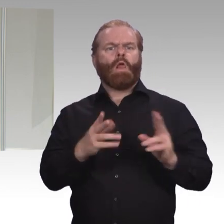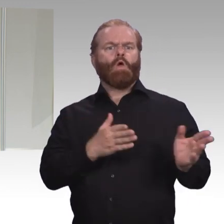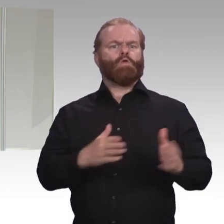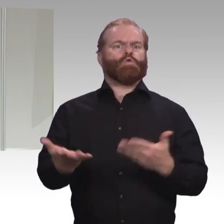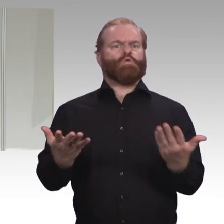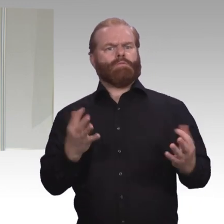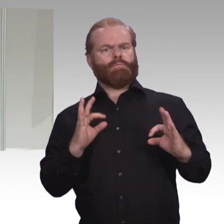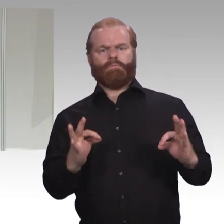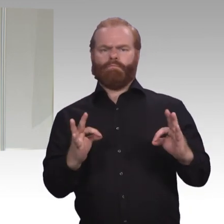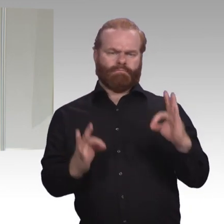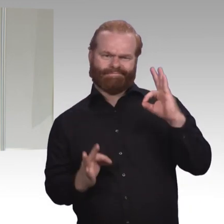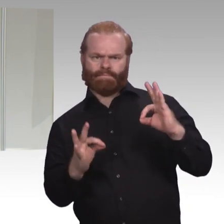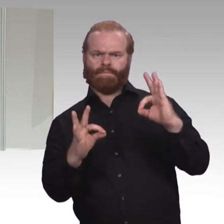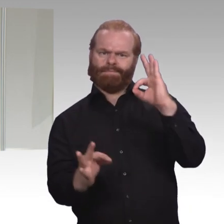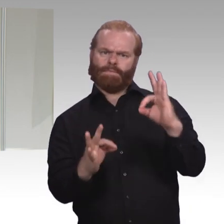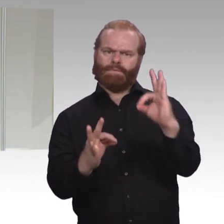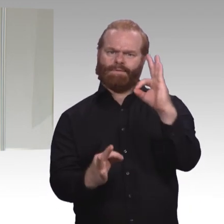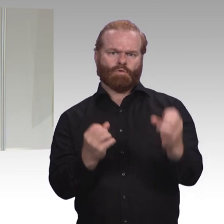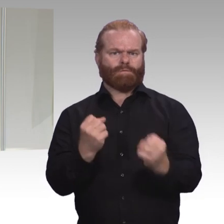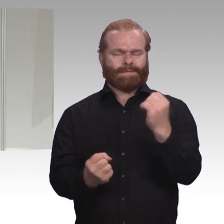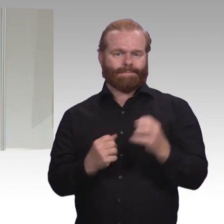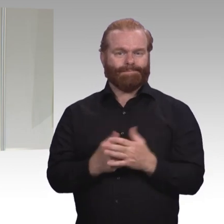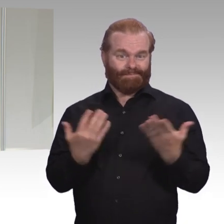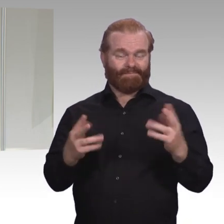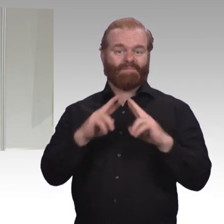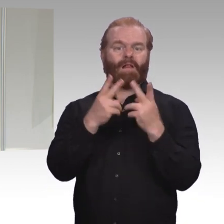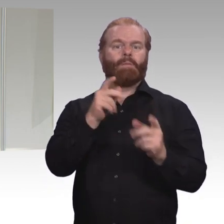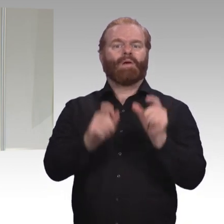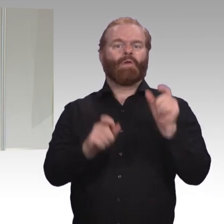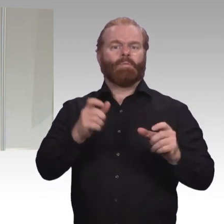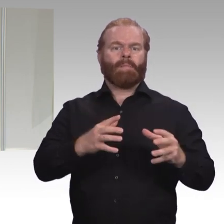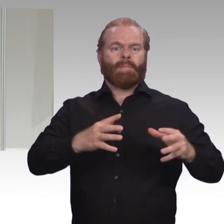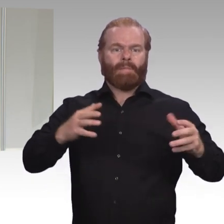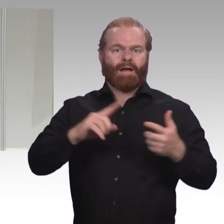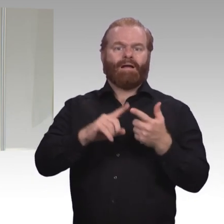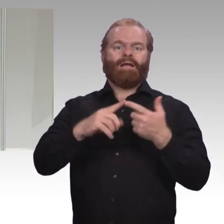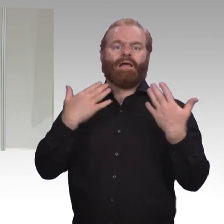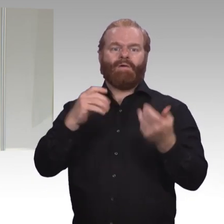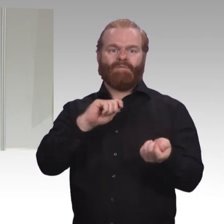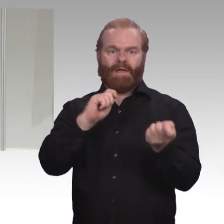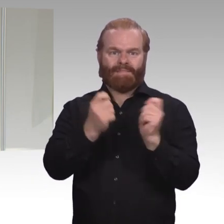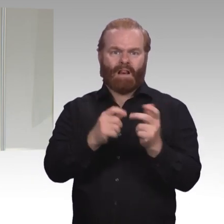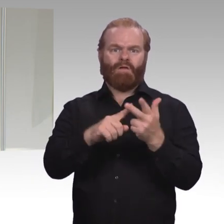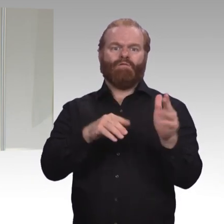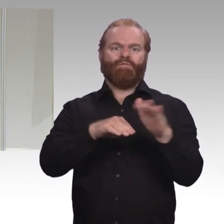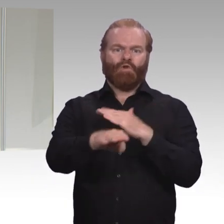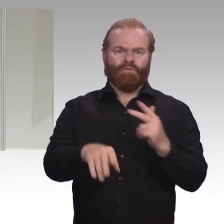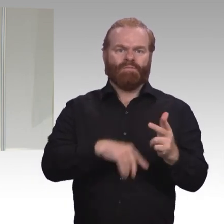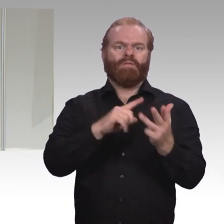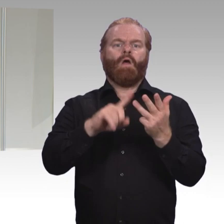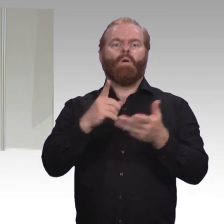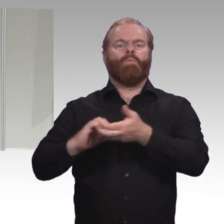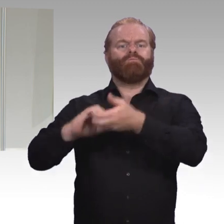zu halten, indem man die Bundeswehr einzubetten gedenkt. Deswegen stelle ich mir schon die Frage, ob vor